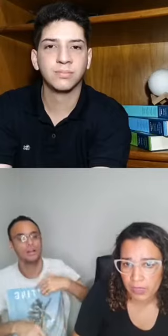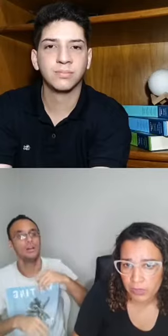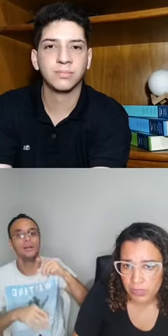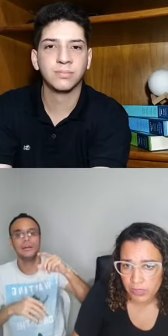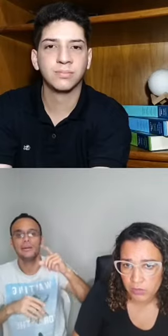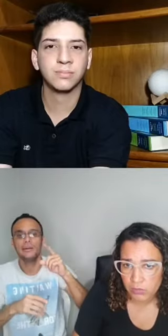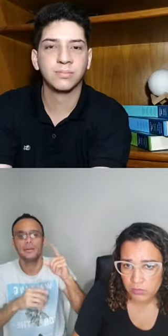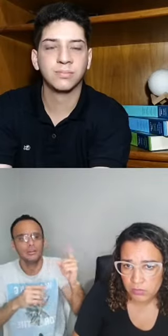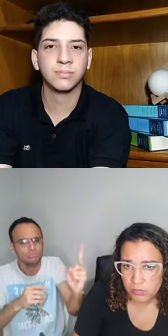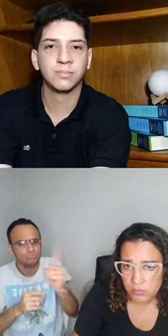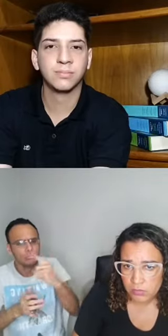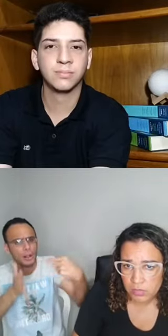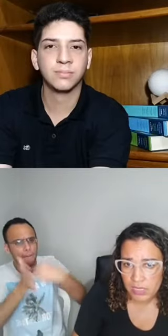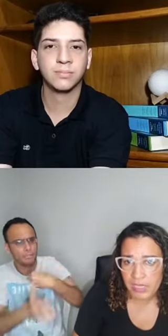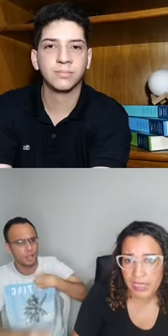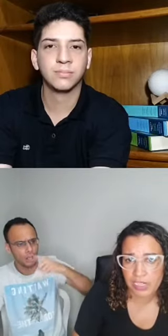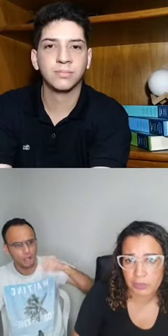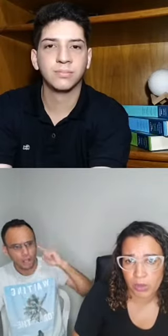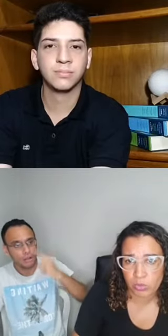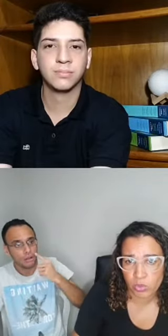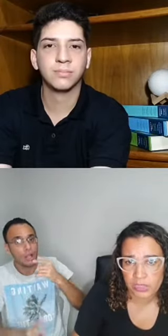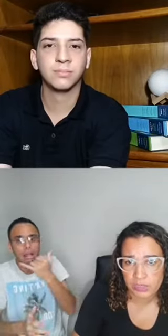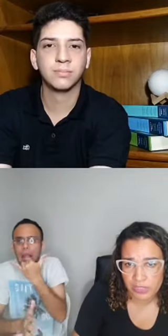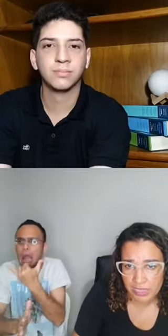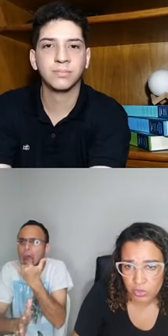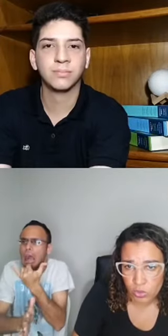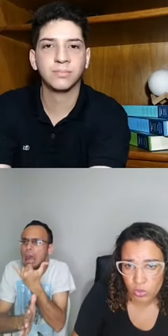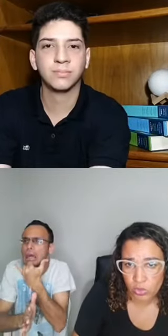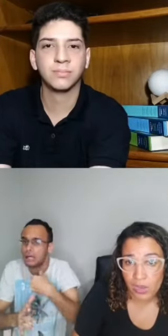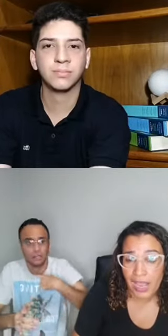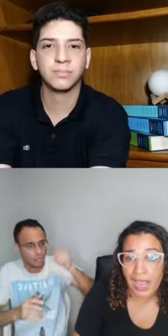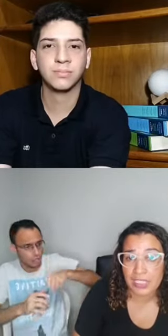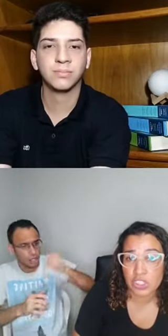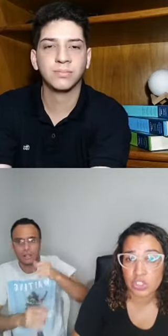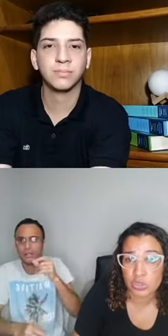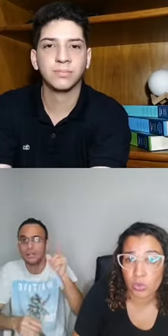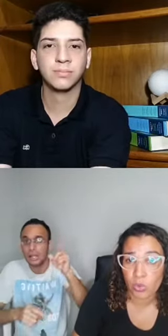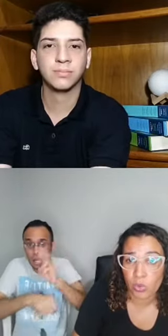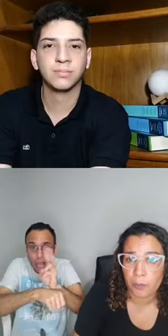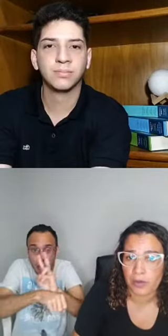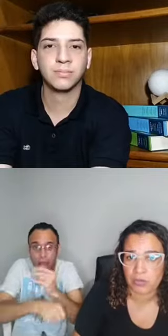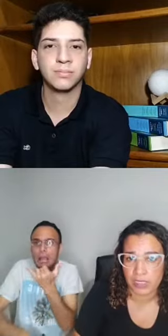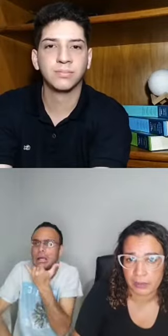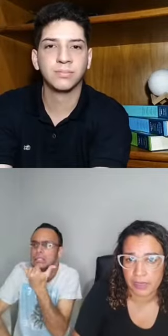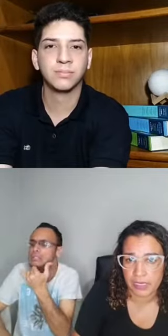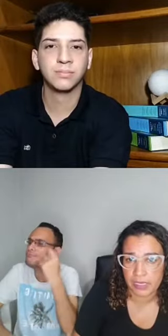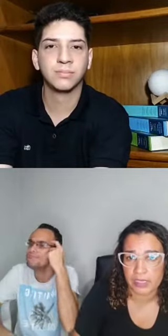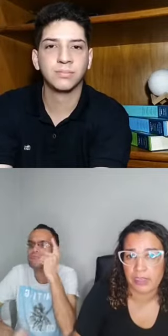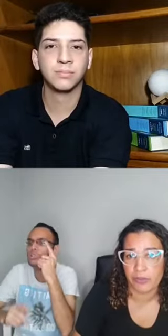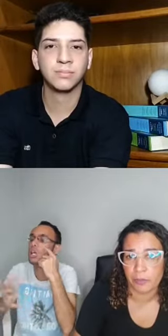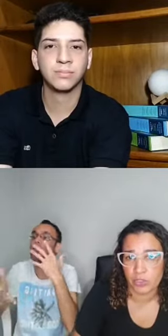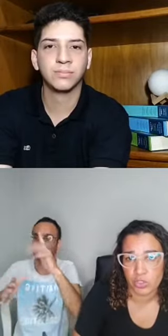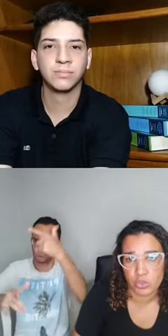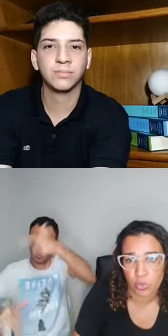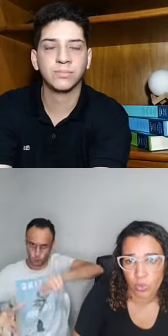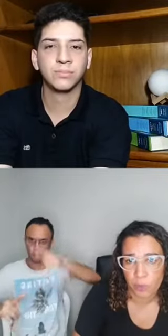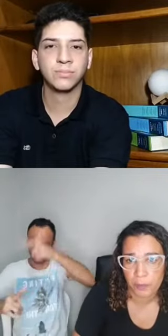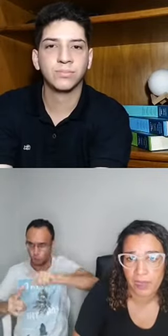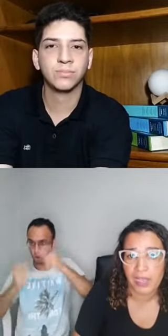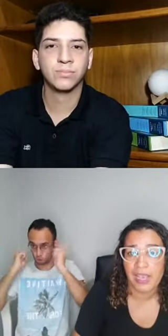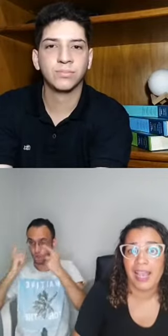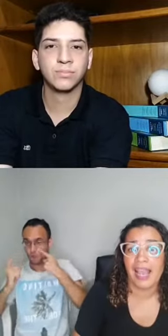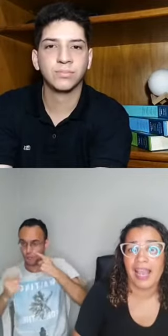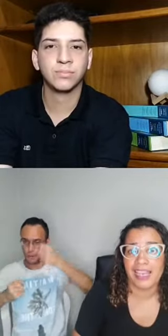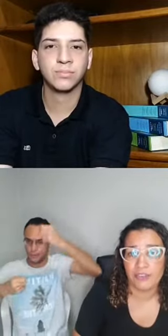acabou a reunião, ele perguntou assim: Você é surdo? Ai, desculpa, eu não sabia. Ele foi me pedir